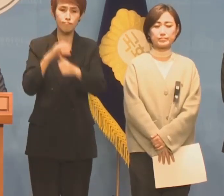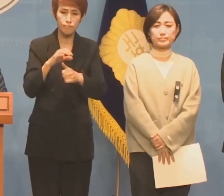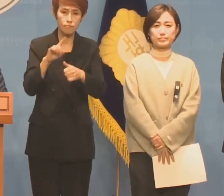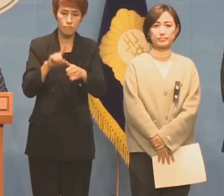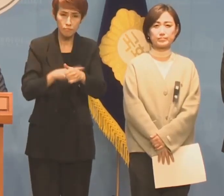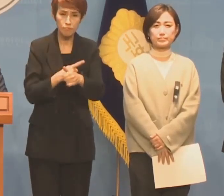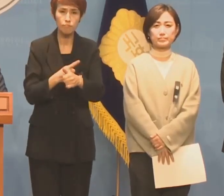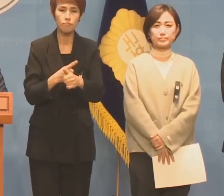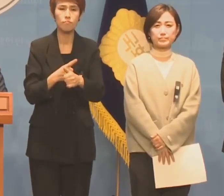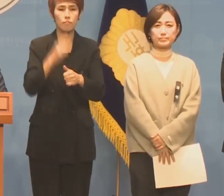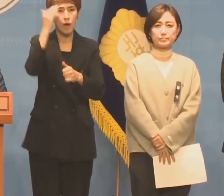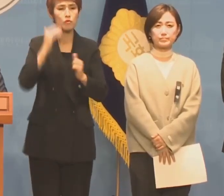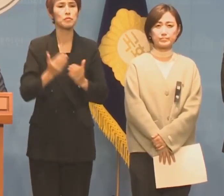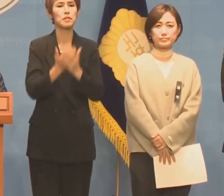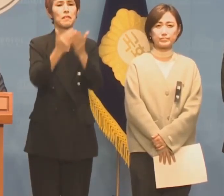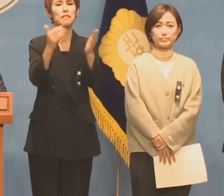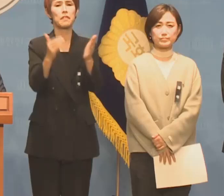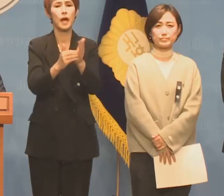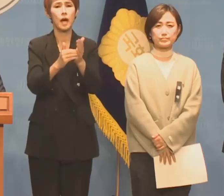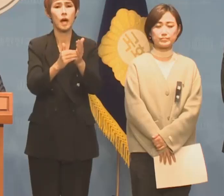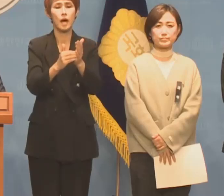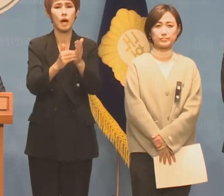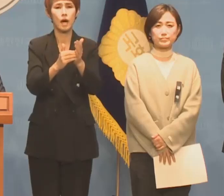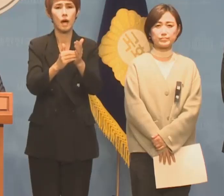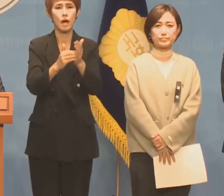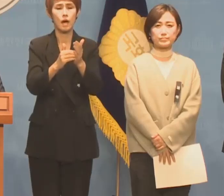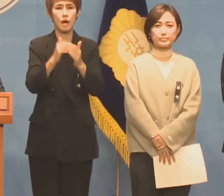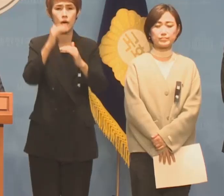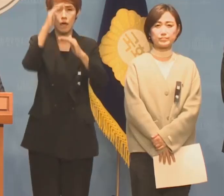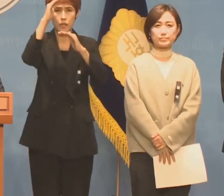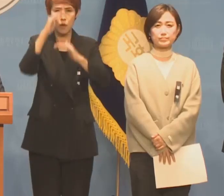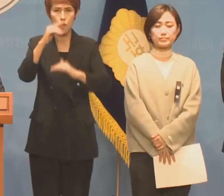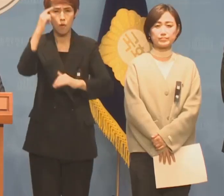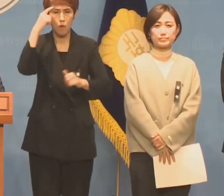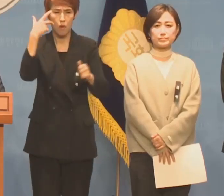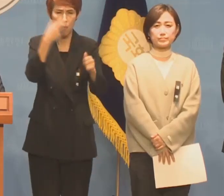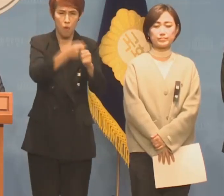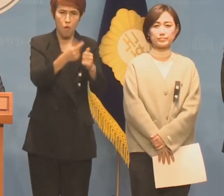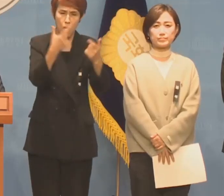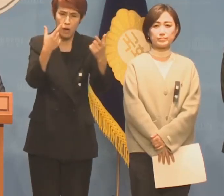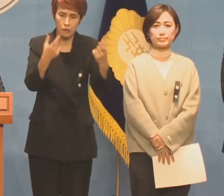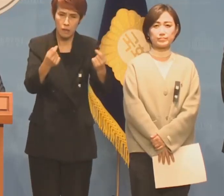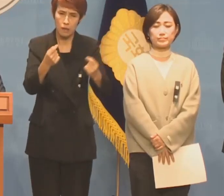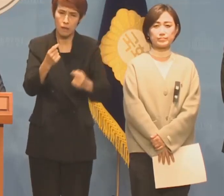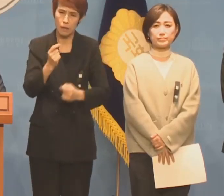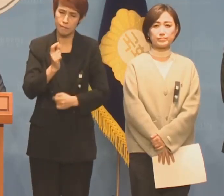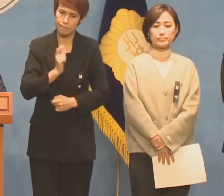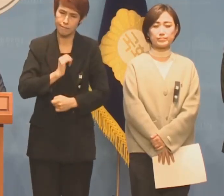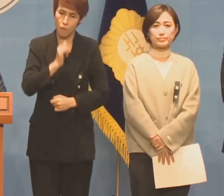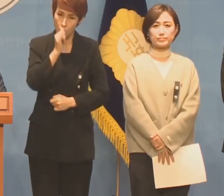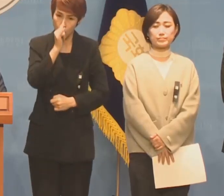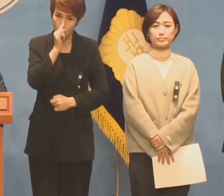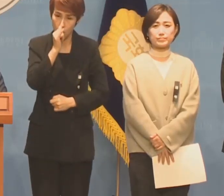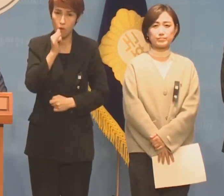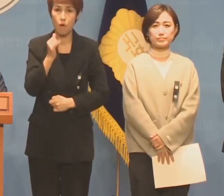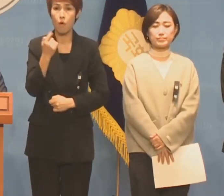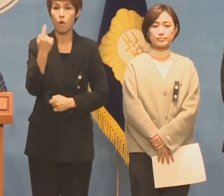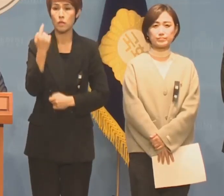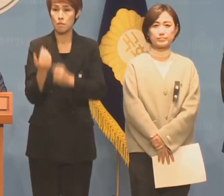근대화 사관을 심는 거 아닌가라는 의심을 했었는데 이 일로 보면 확실하게